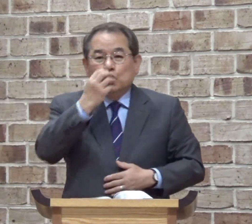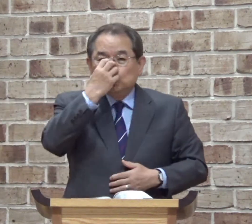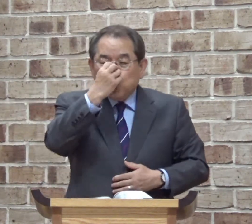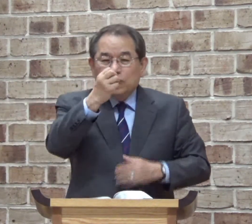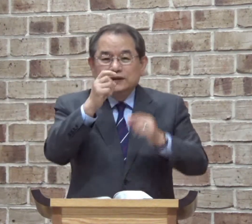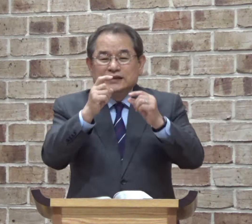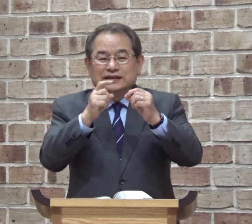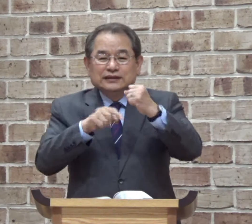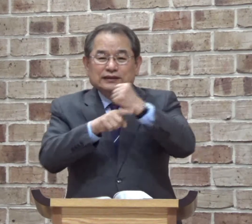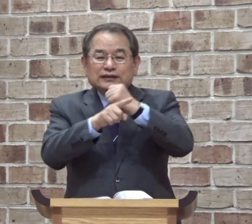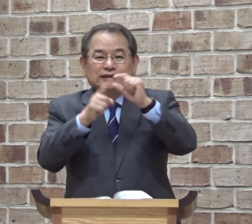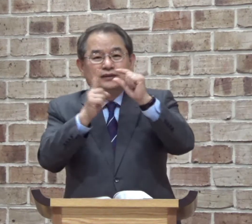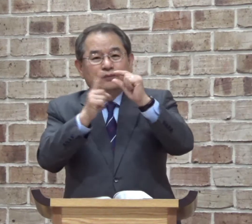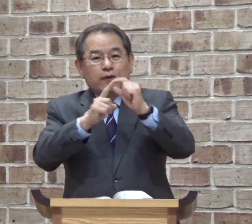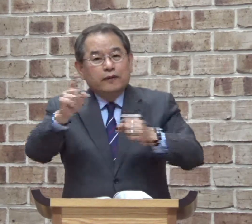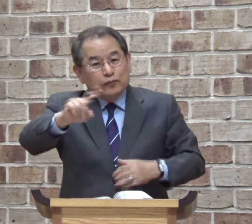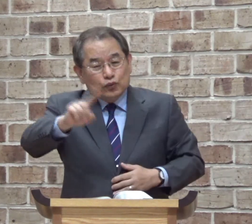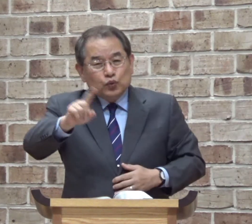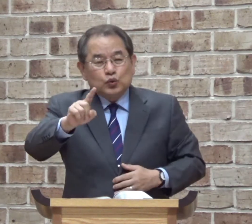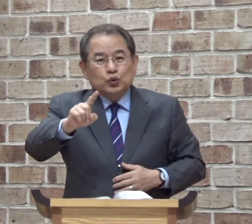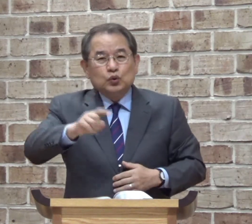교만의 의미는 자존심이 강하고